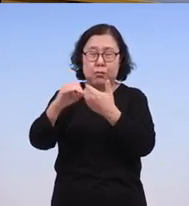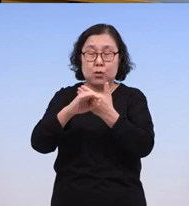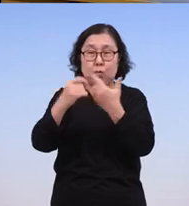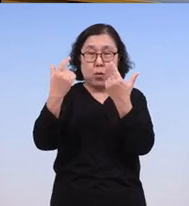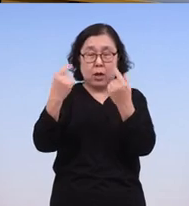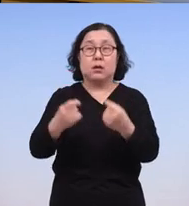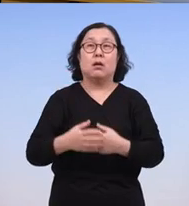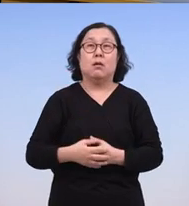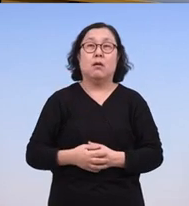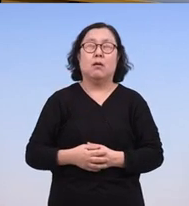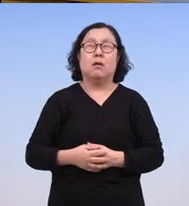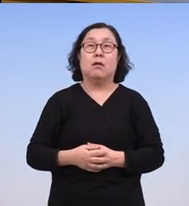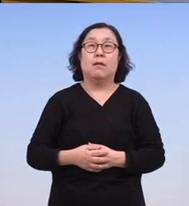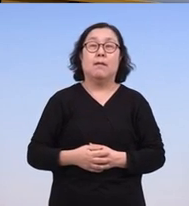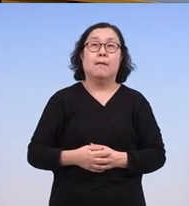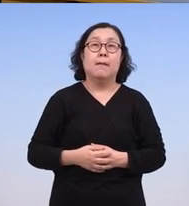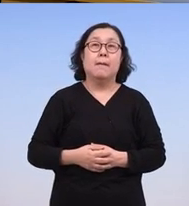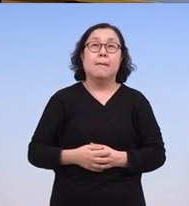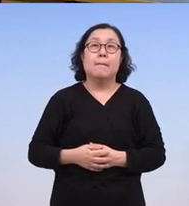어머니랑 똑같네요 보니까.